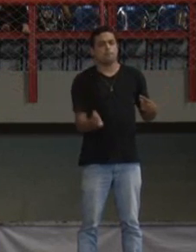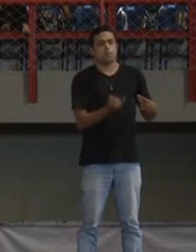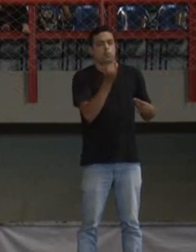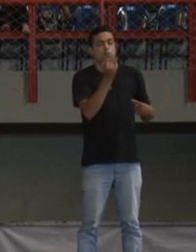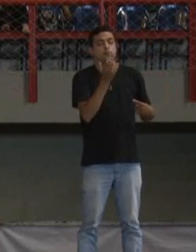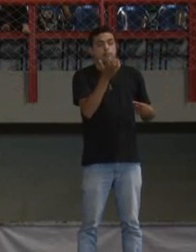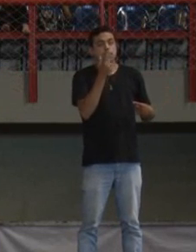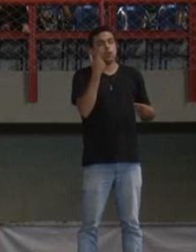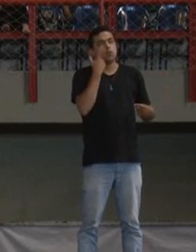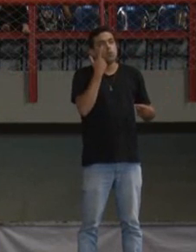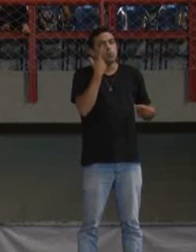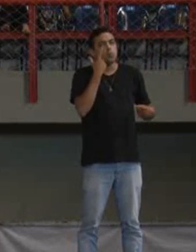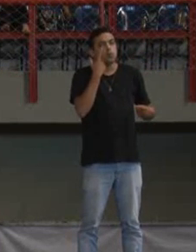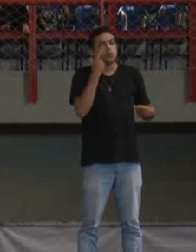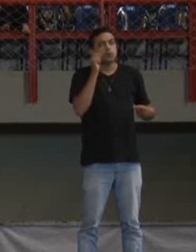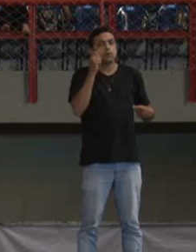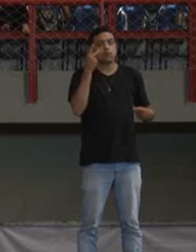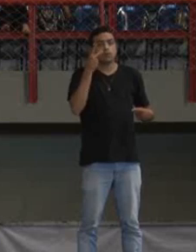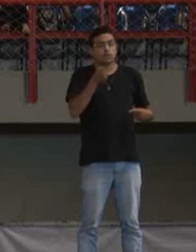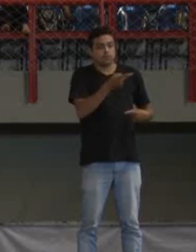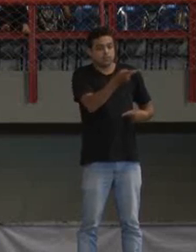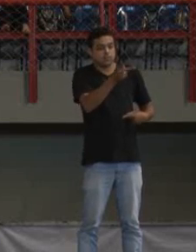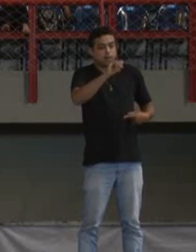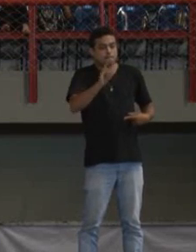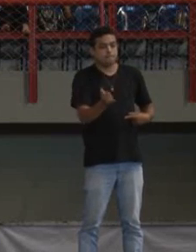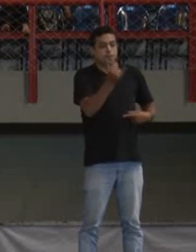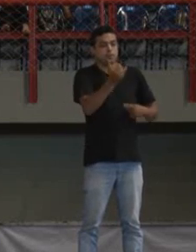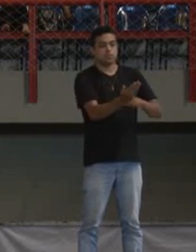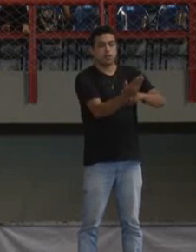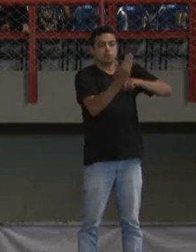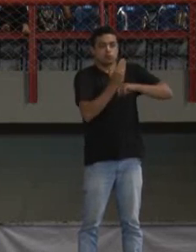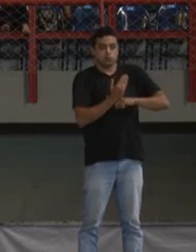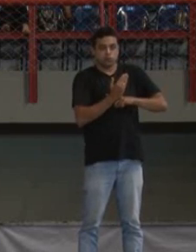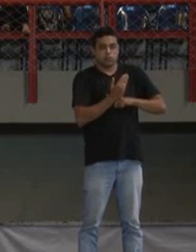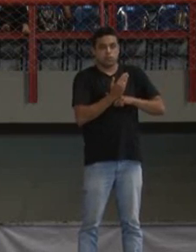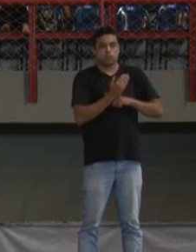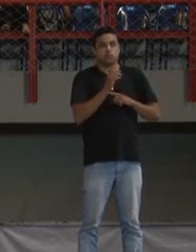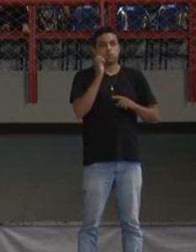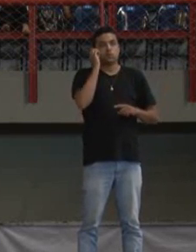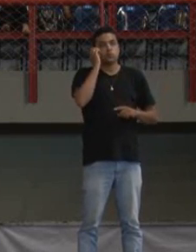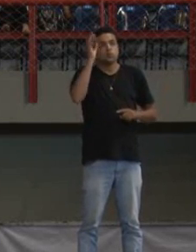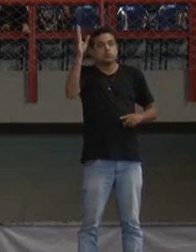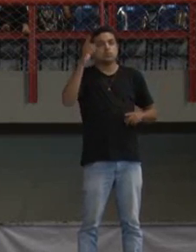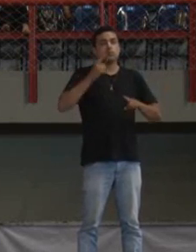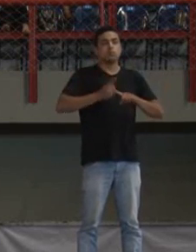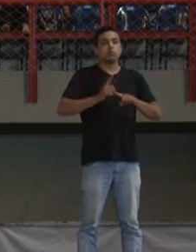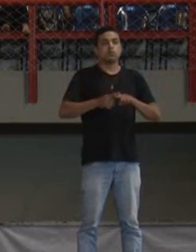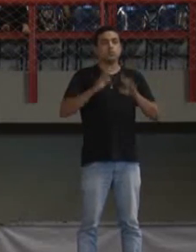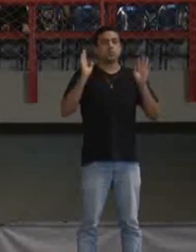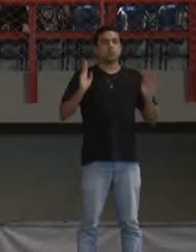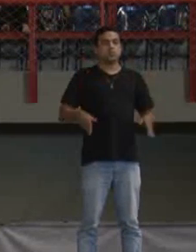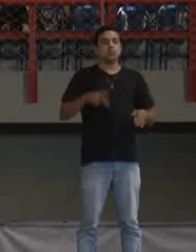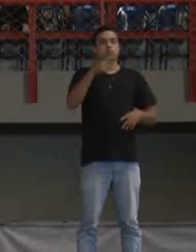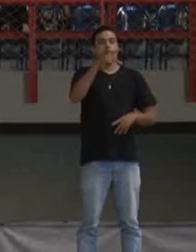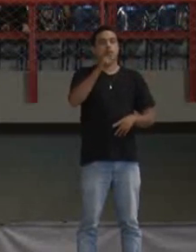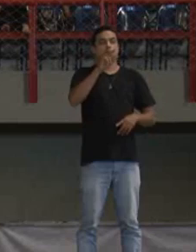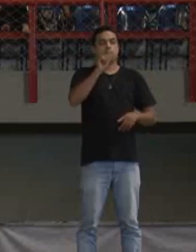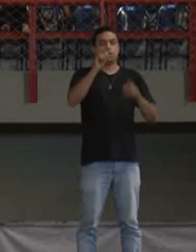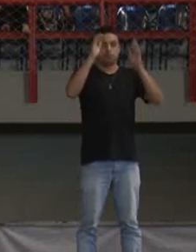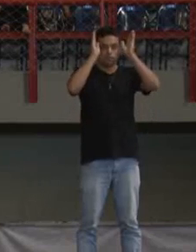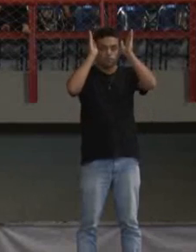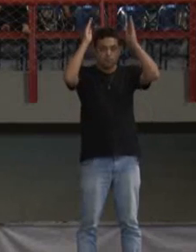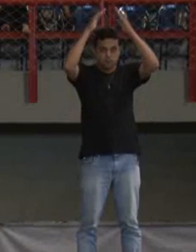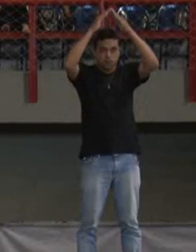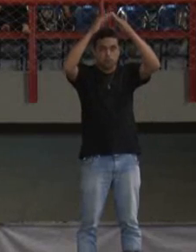e capitalizar a visita do Papa a seu favor. Não sei se vocês acompanharam a primeira fala do Papa. Primeira fala